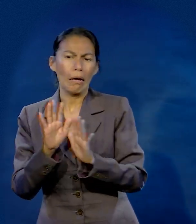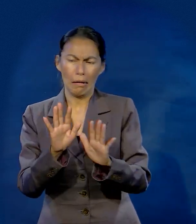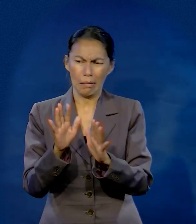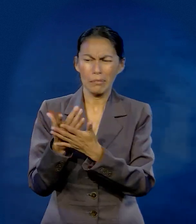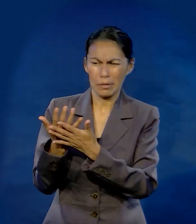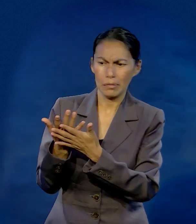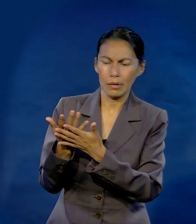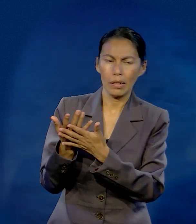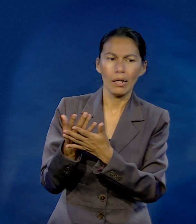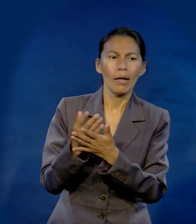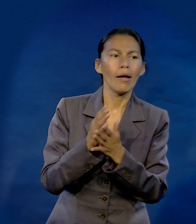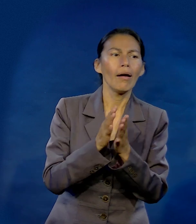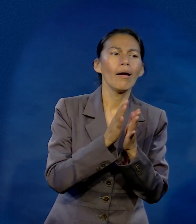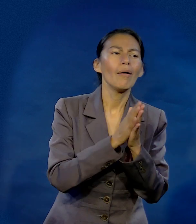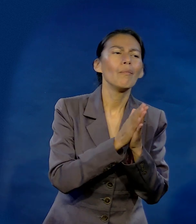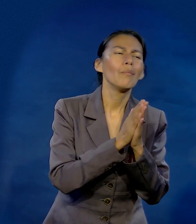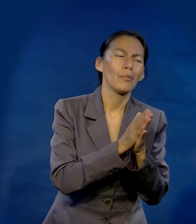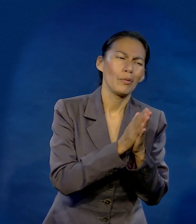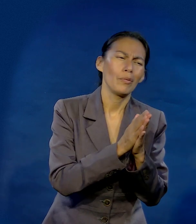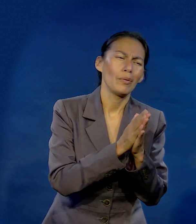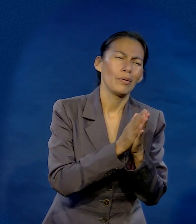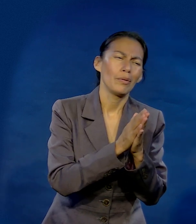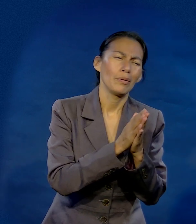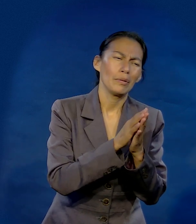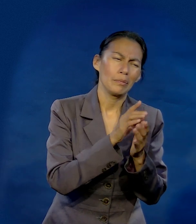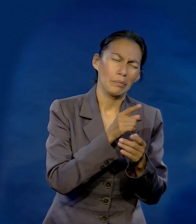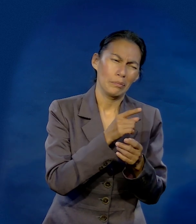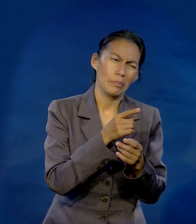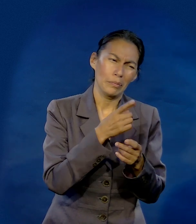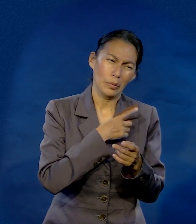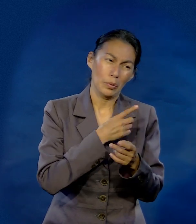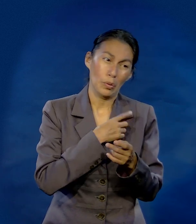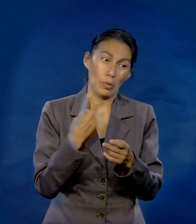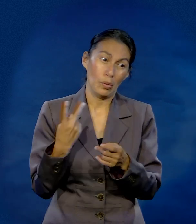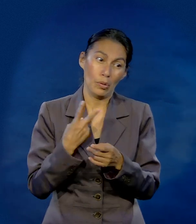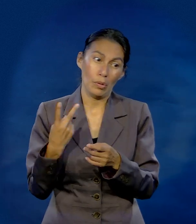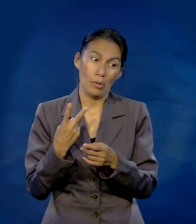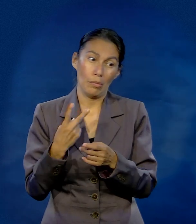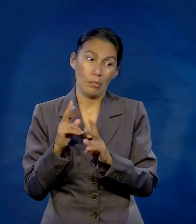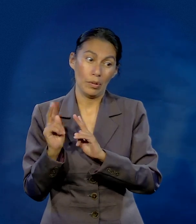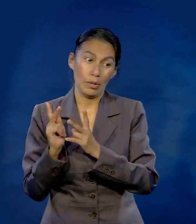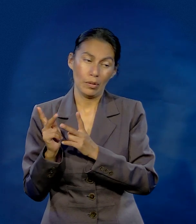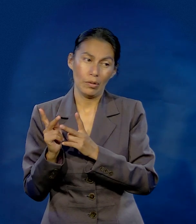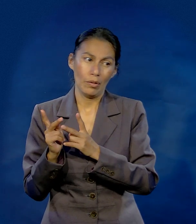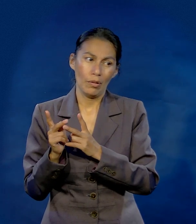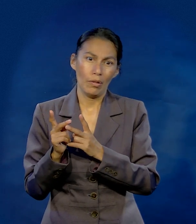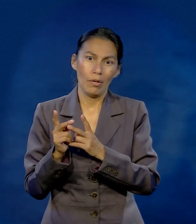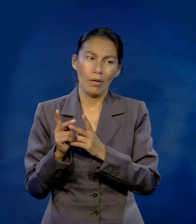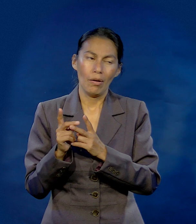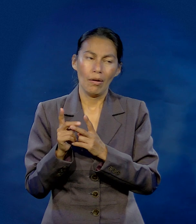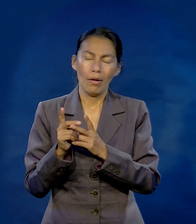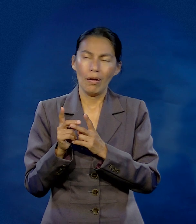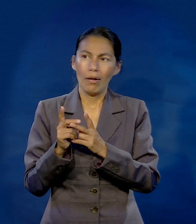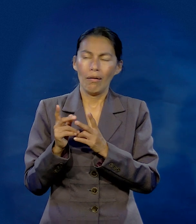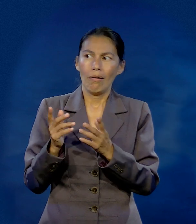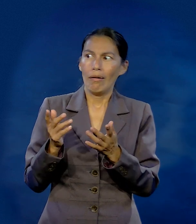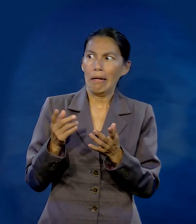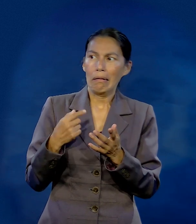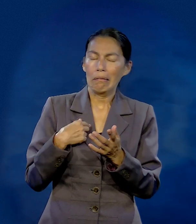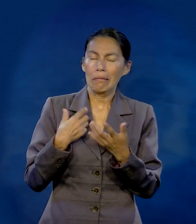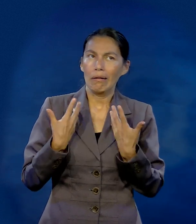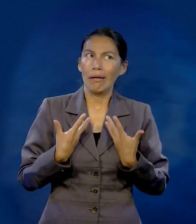yo volteo mi esposa sigue entretenida es ahora y entre Cuando entré el vecino de su esposa